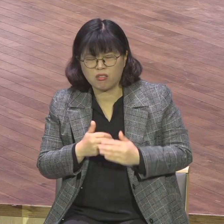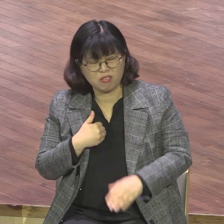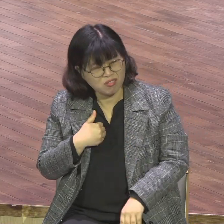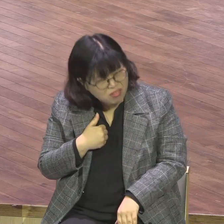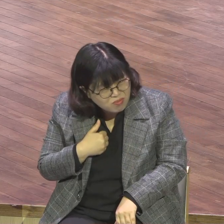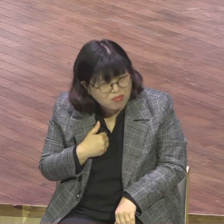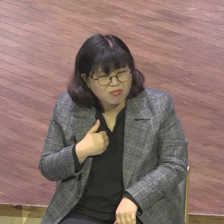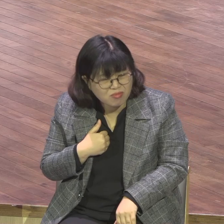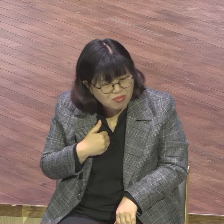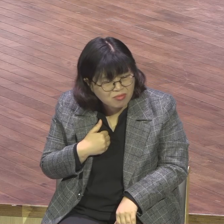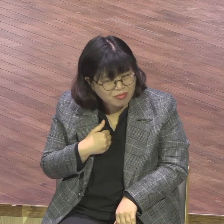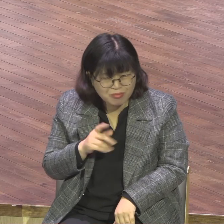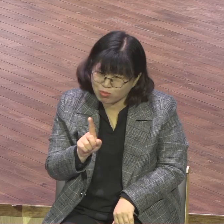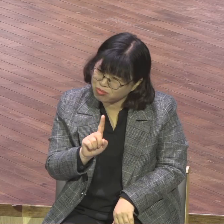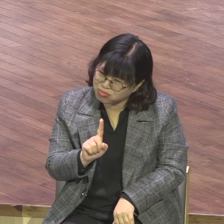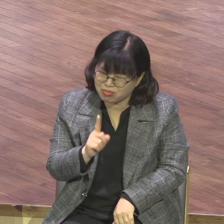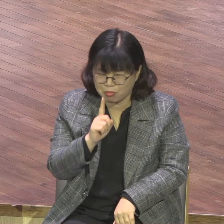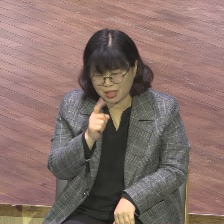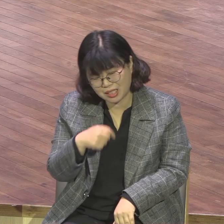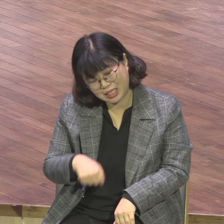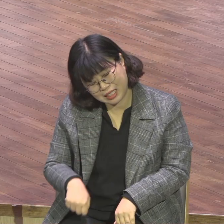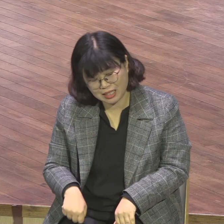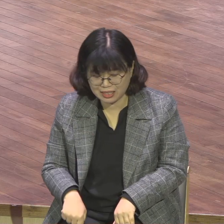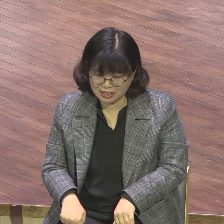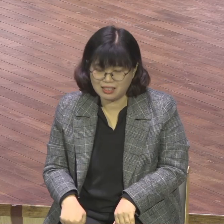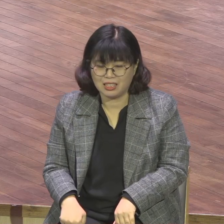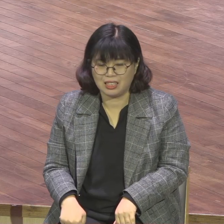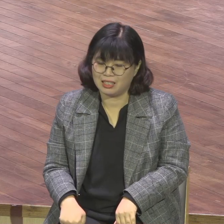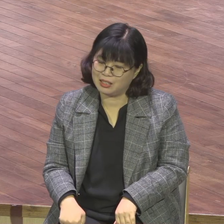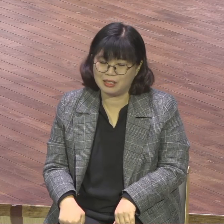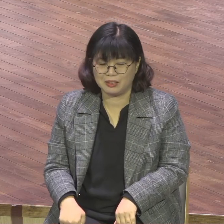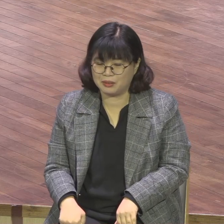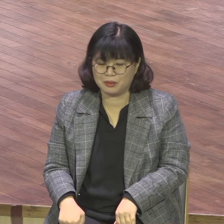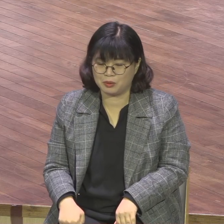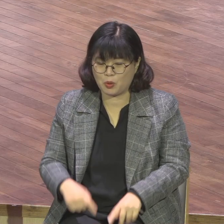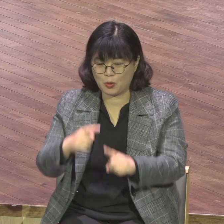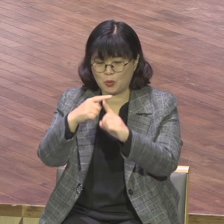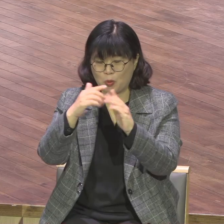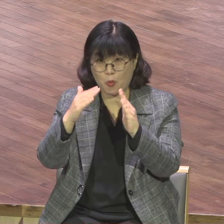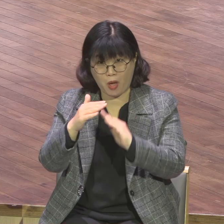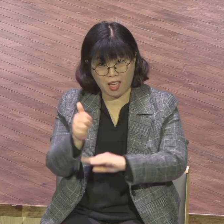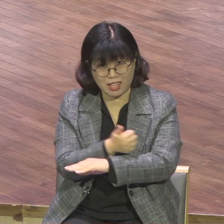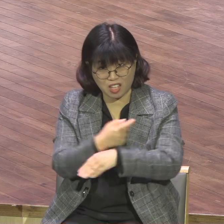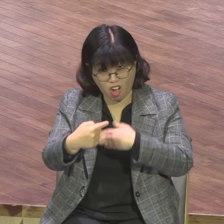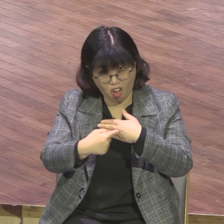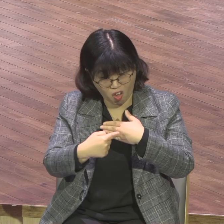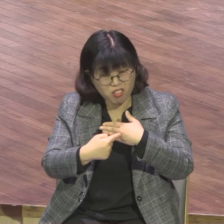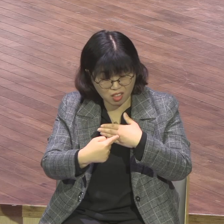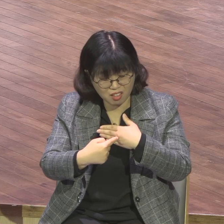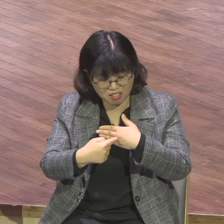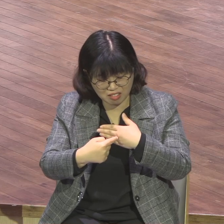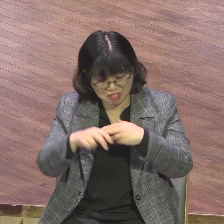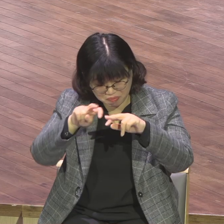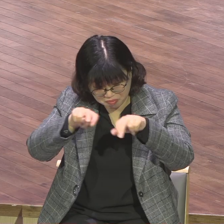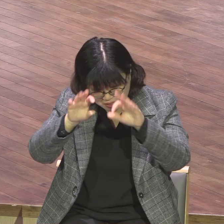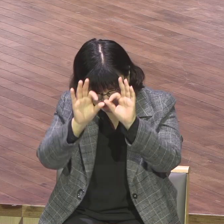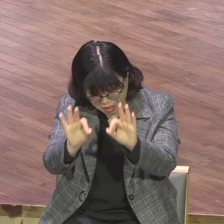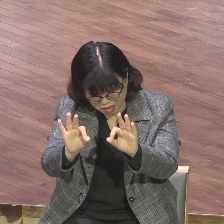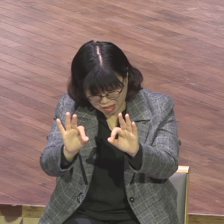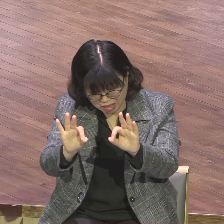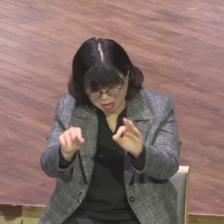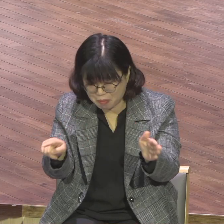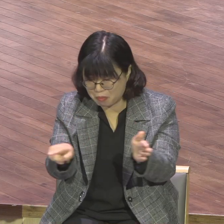복음의 능력 자기가 누군지도 몰라요 지금. 참 안타깝다.